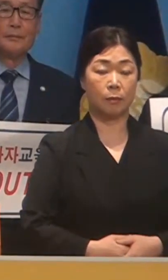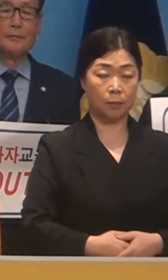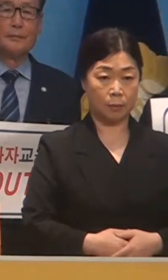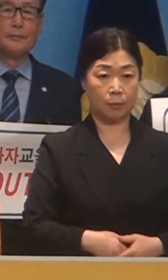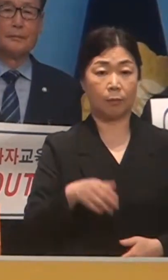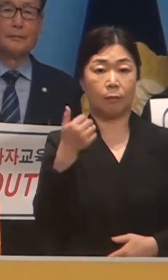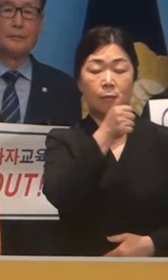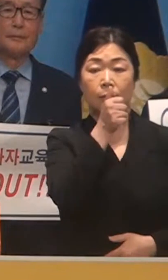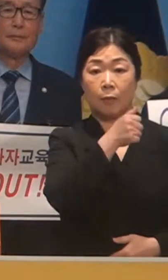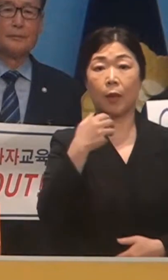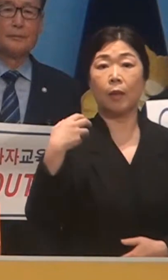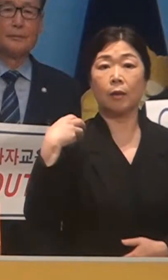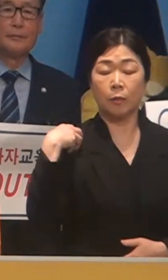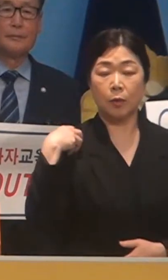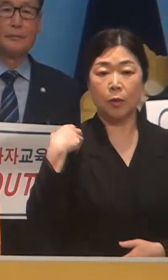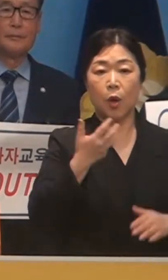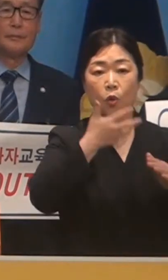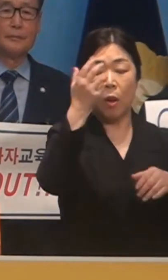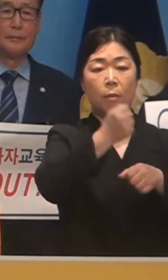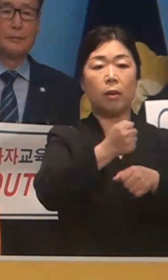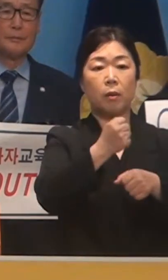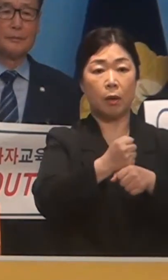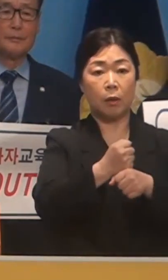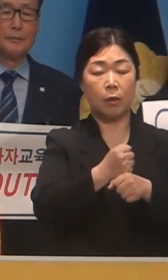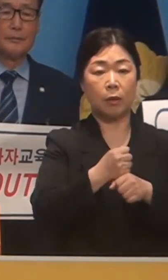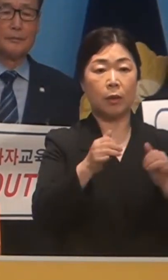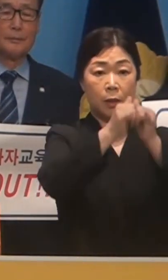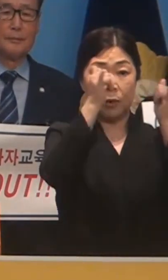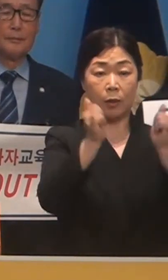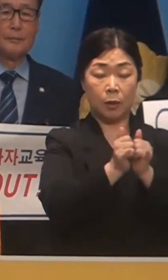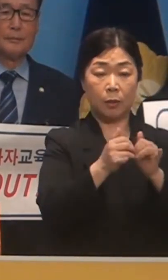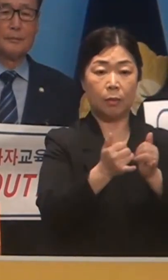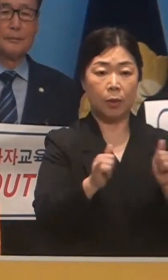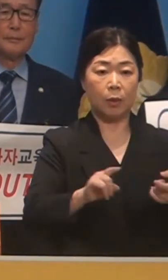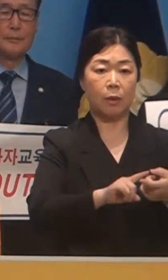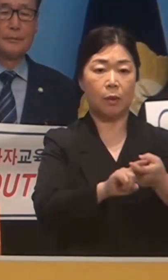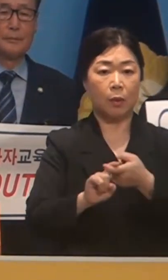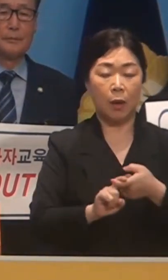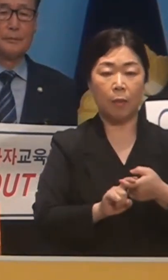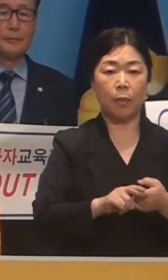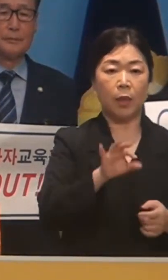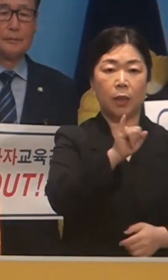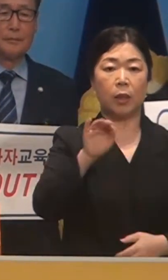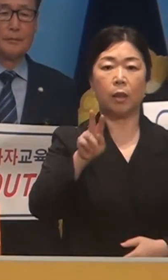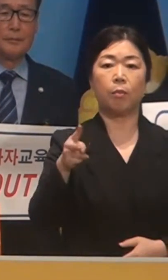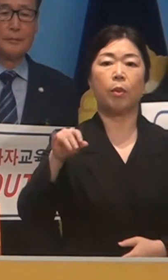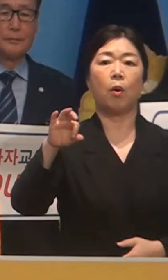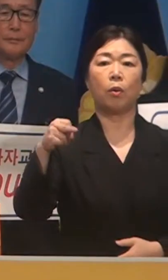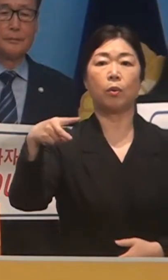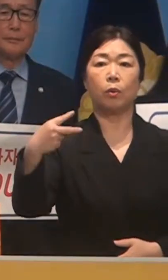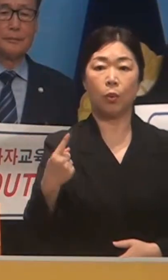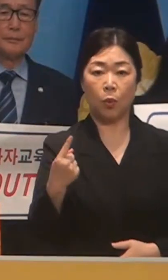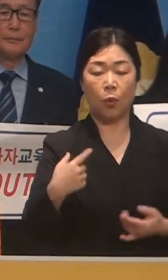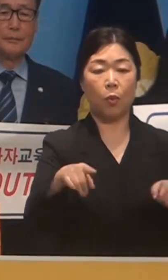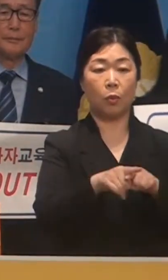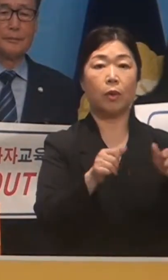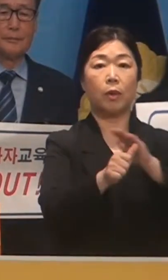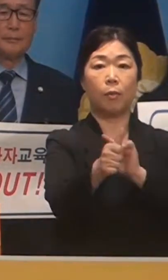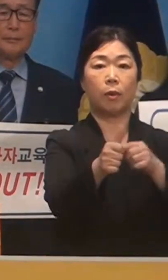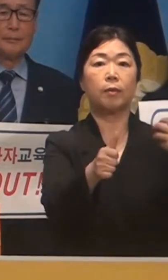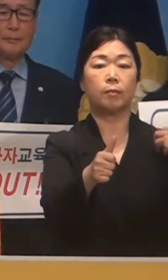사회를 맡은 꿈을 만들어가는 시민연합 이병도 공동대표